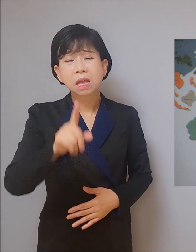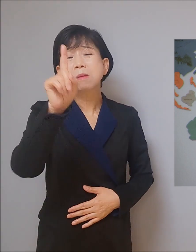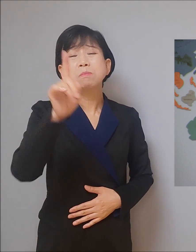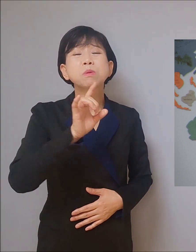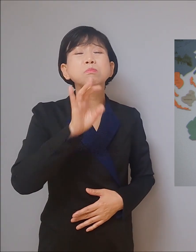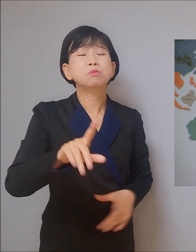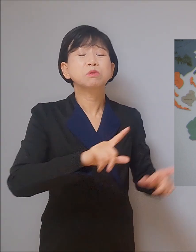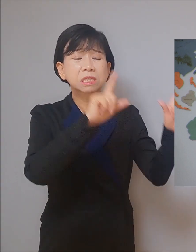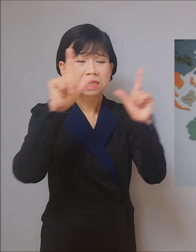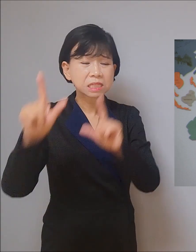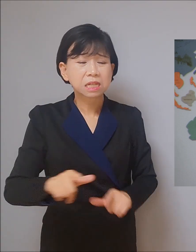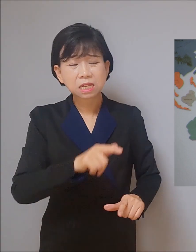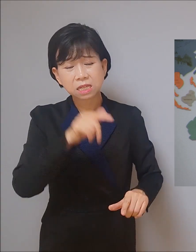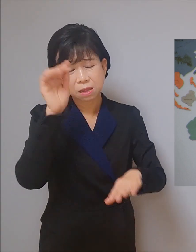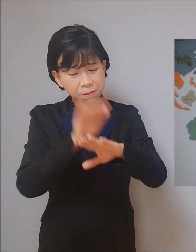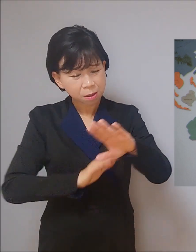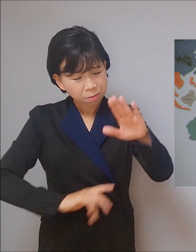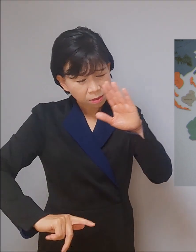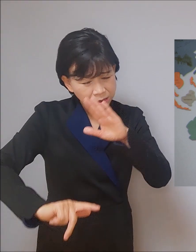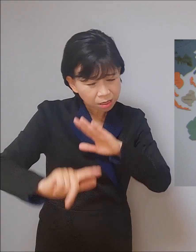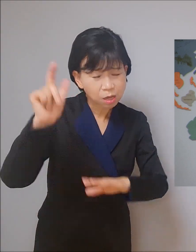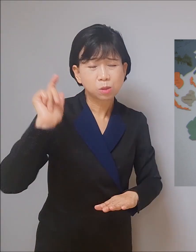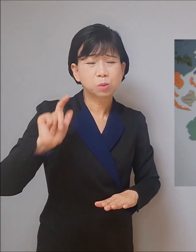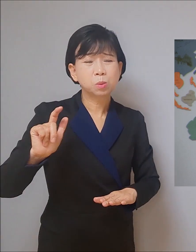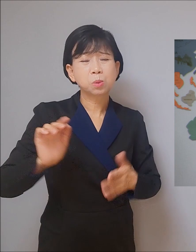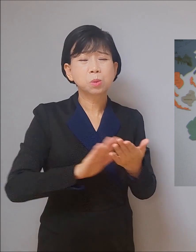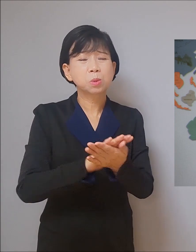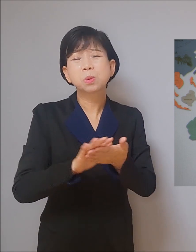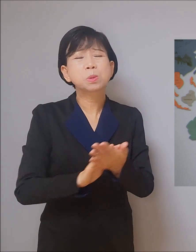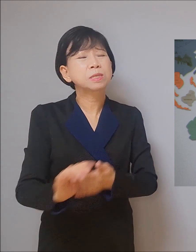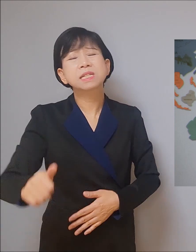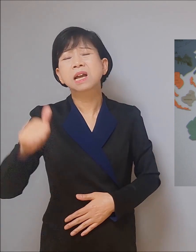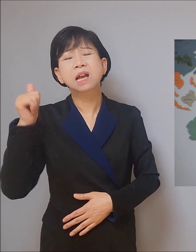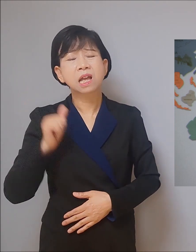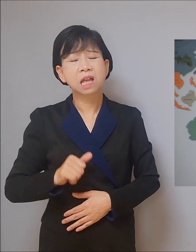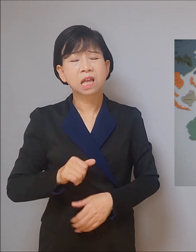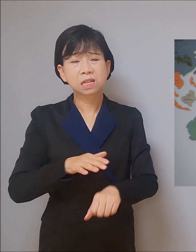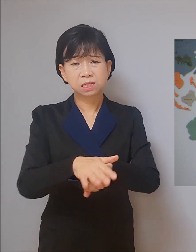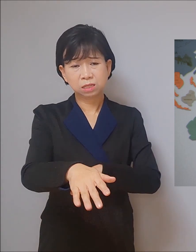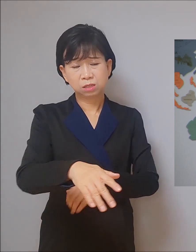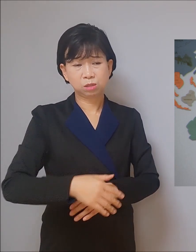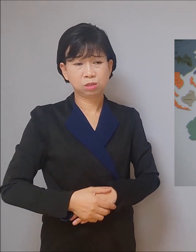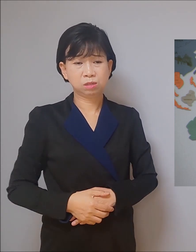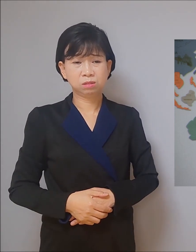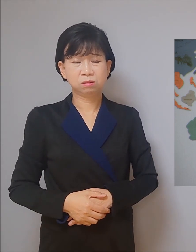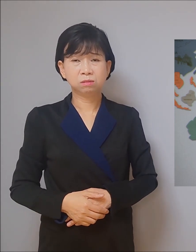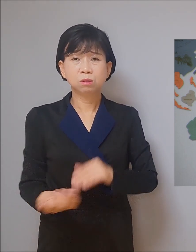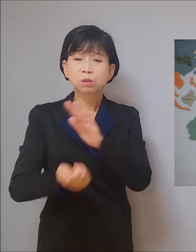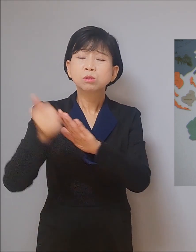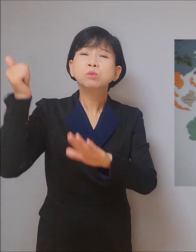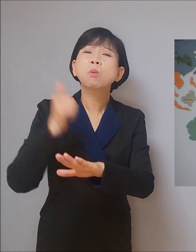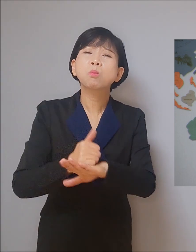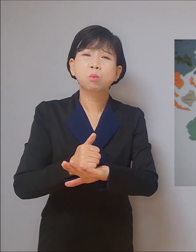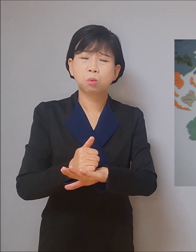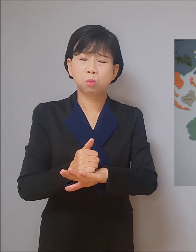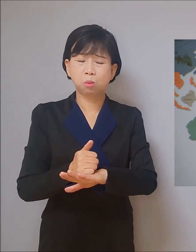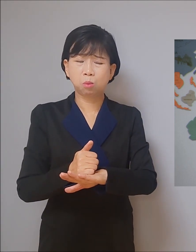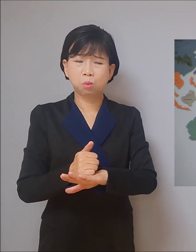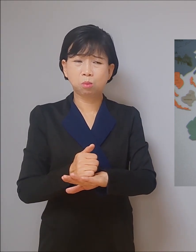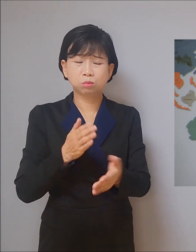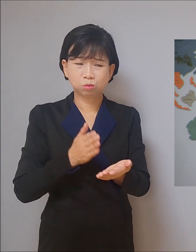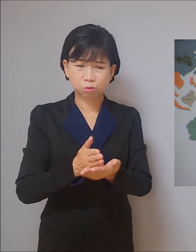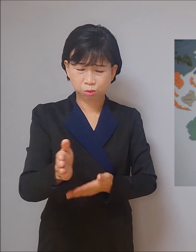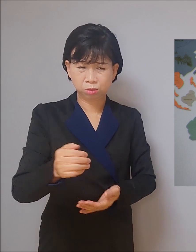밤새도록 한번 놀아보자. 또한 성공주의도 만만하지